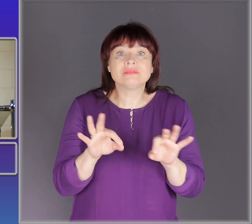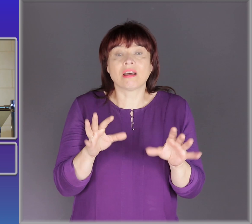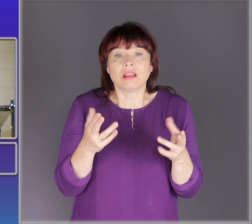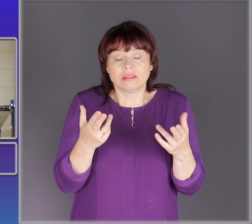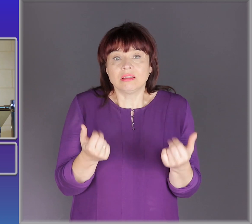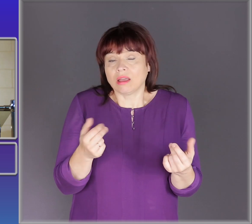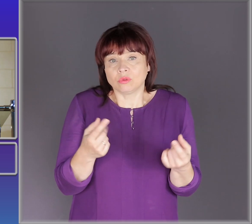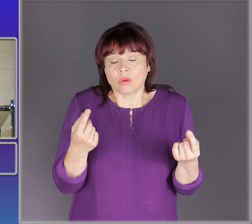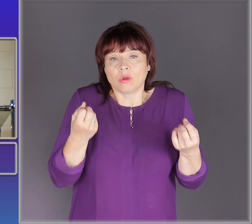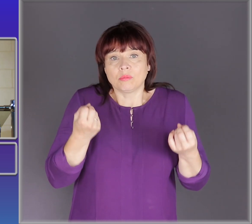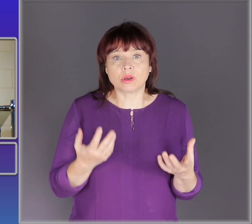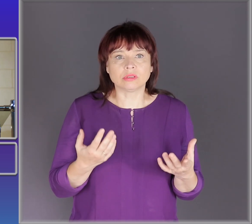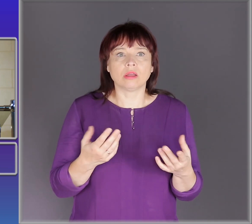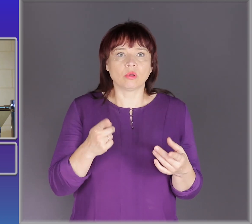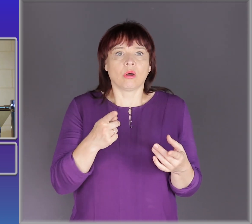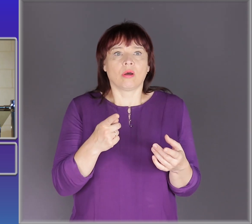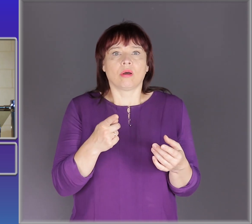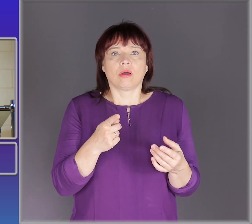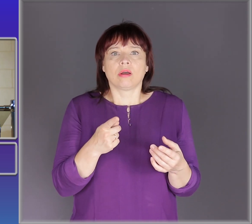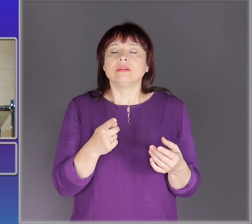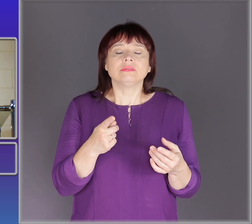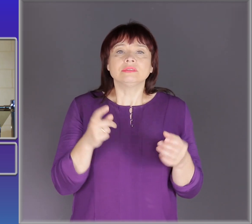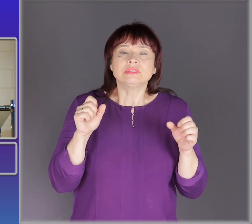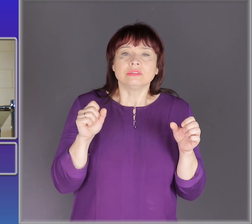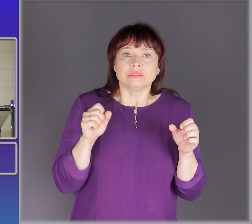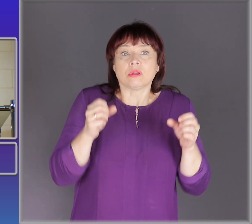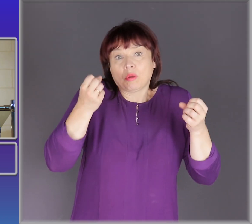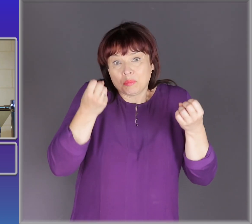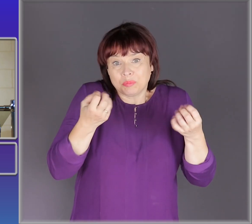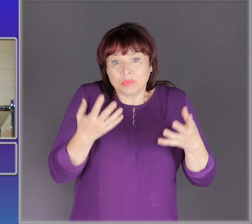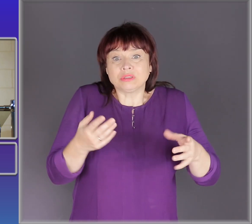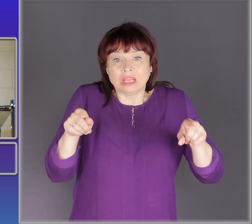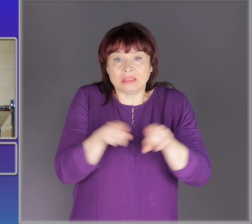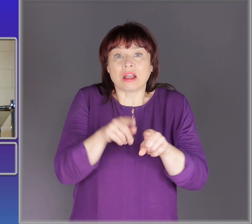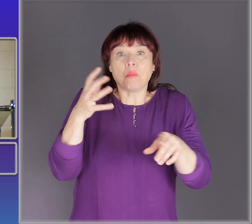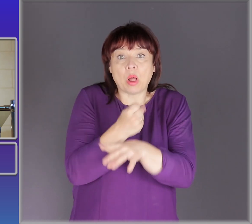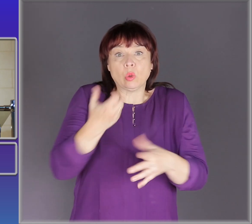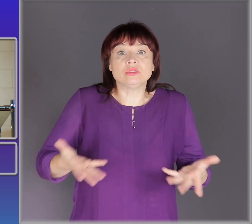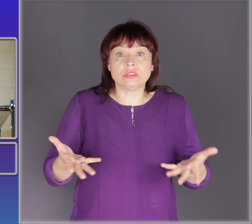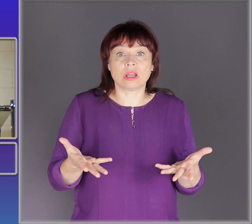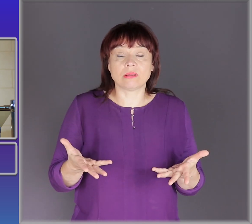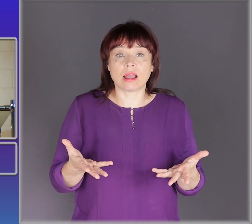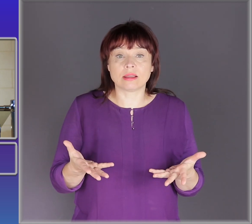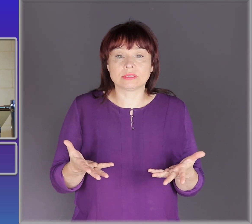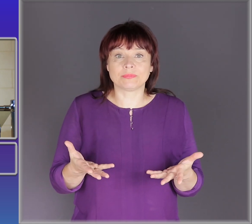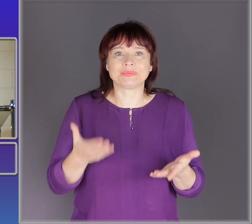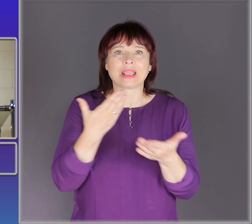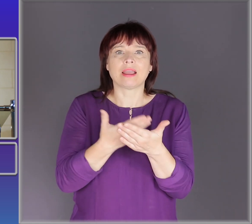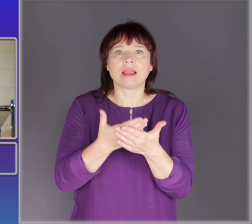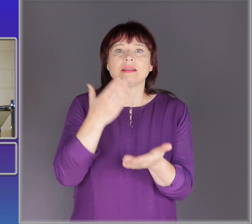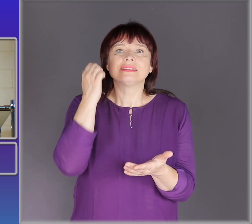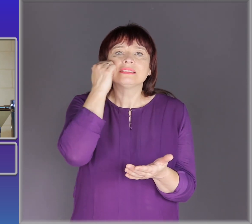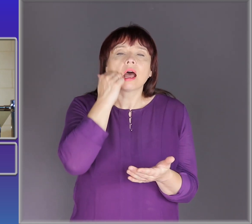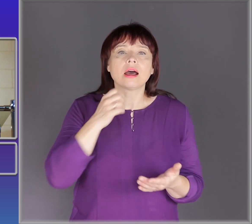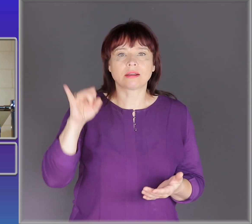это не самая но нельзя скачи туда все сверх естественно это было просто естественно но маловероятно вы знаете